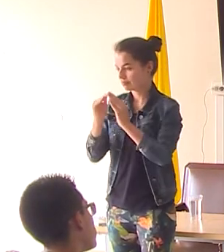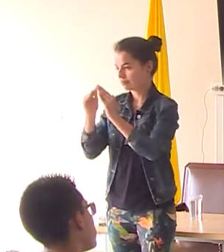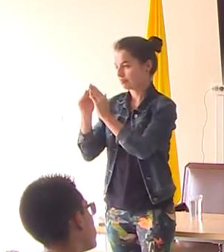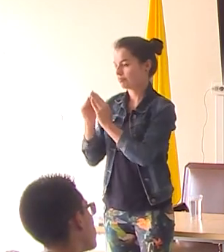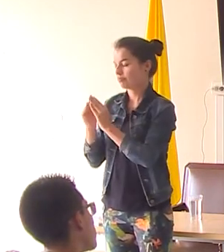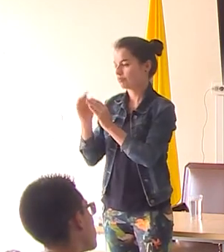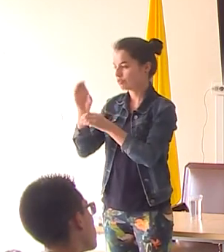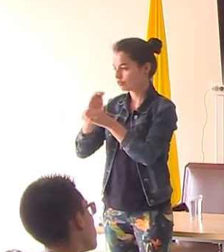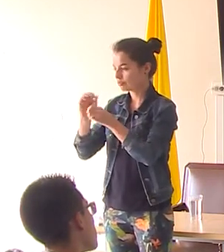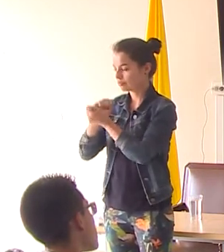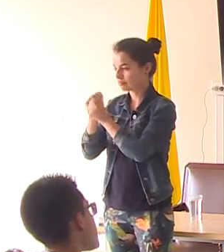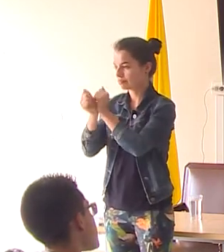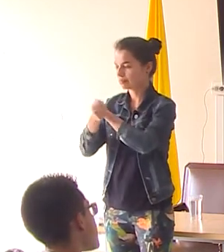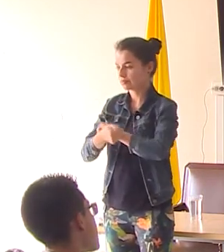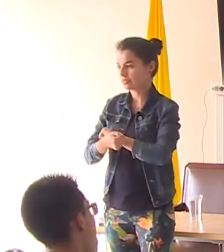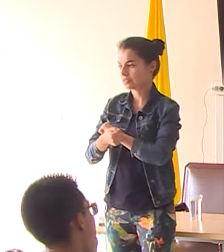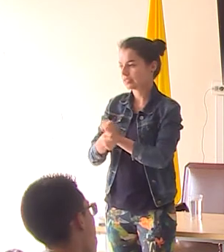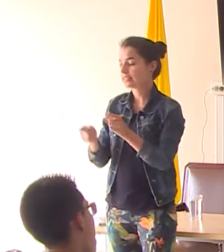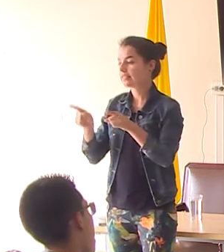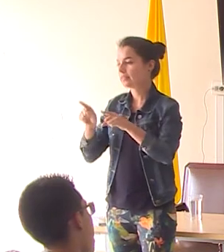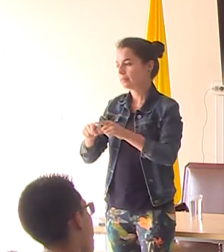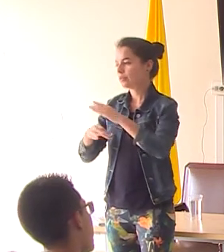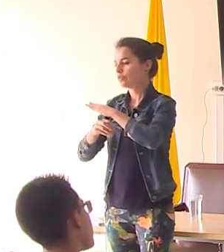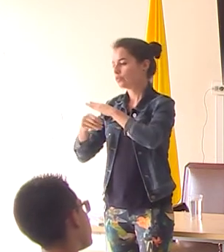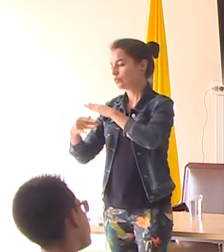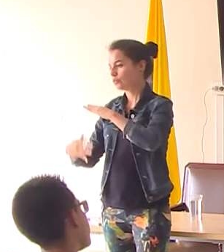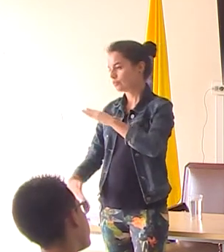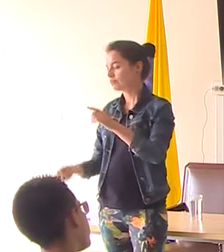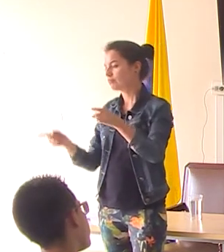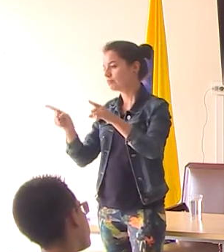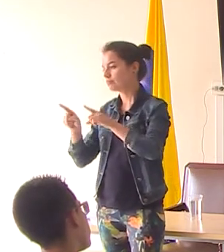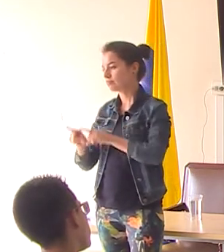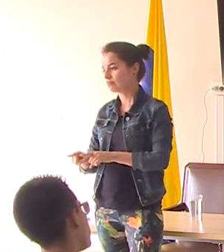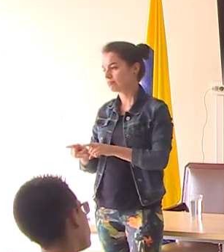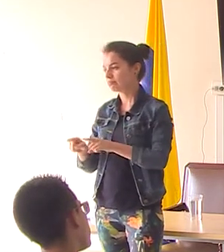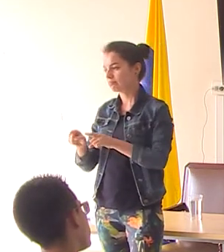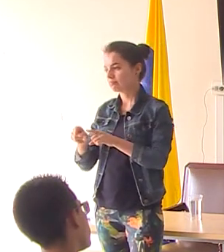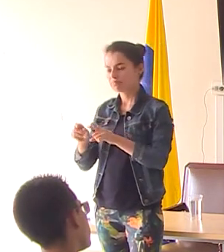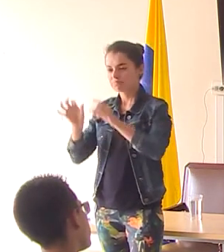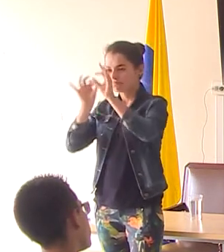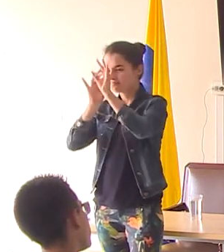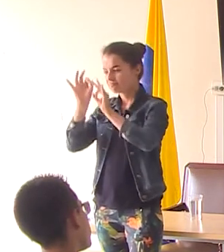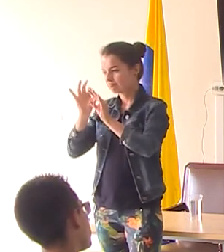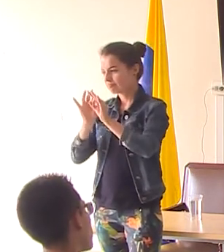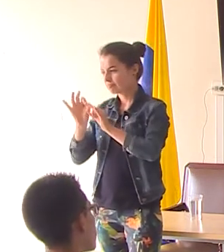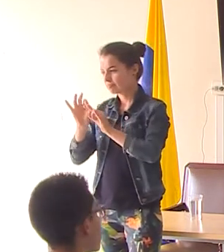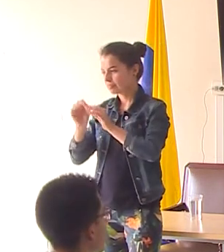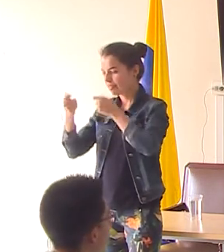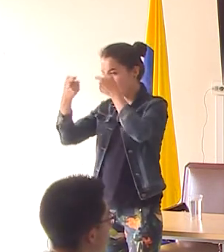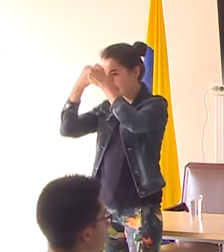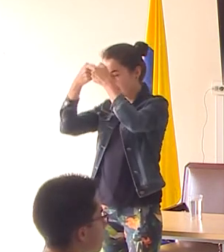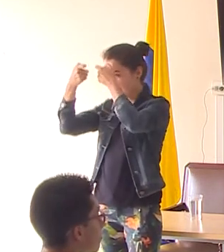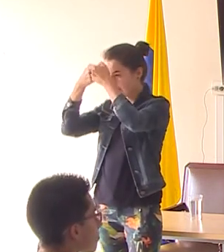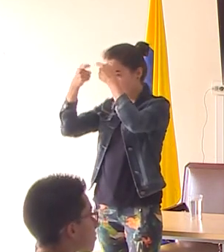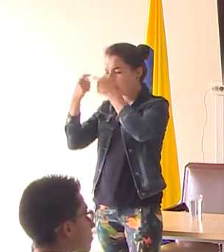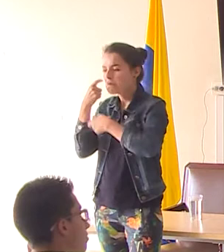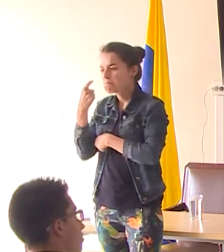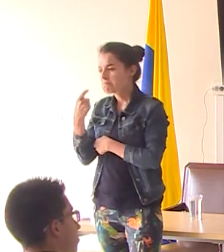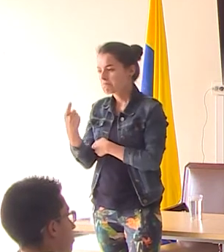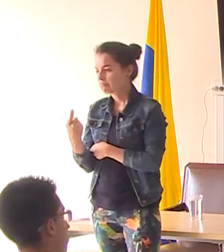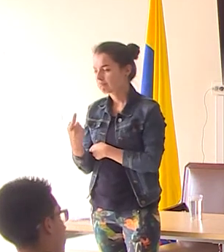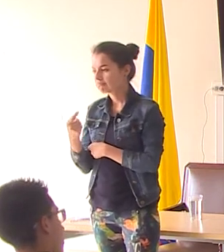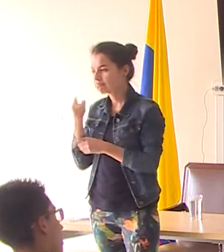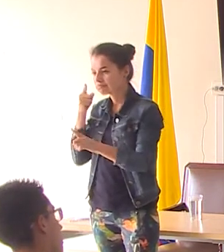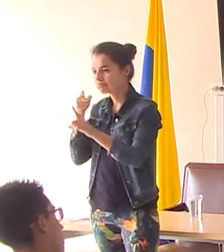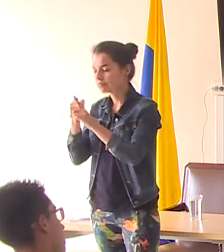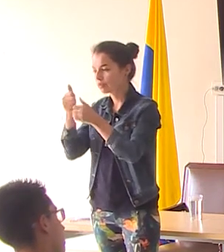fundamentalmente en el centro y otros suelos asociados a operaciones estratégicas que básicamente lo que buscan es localizar